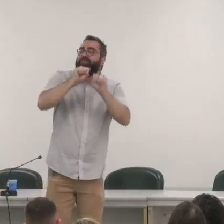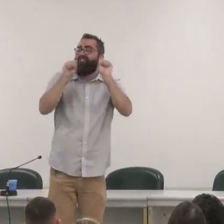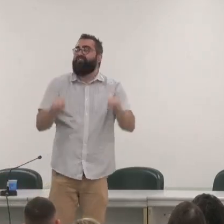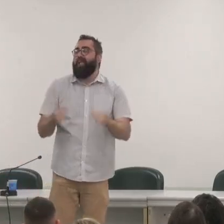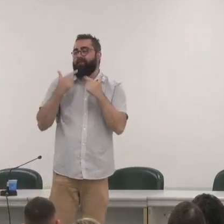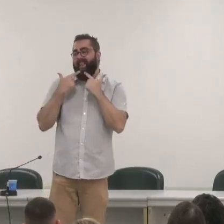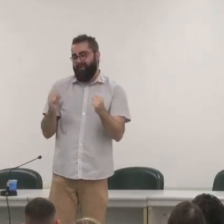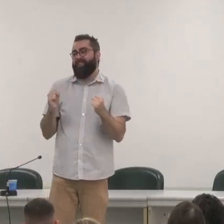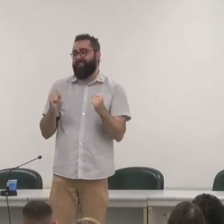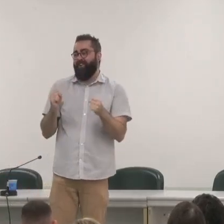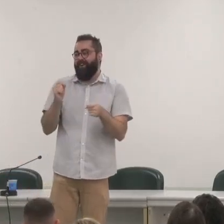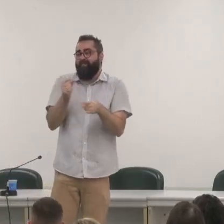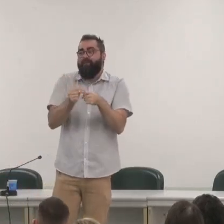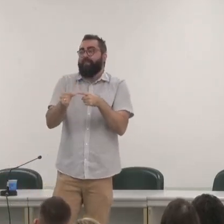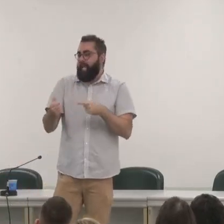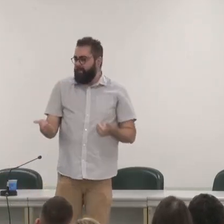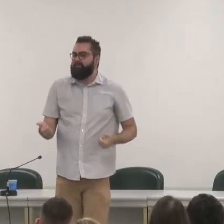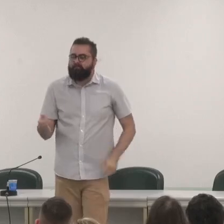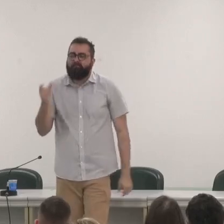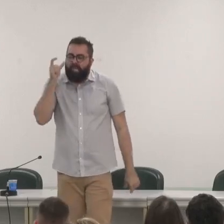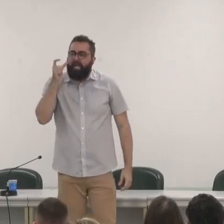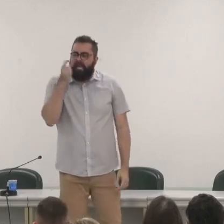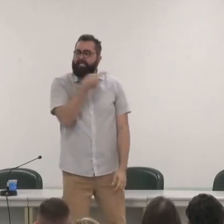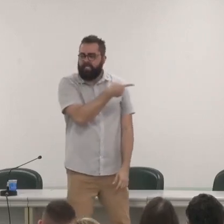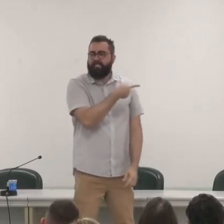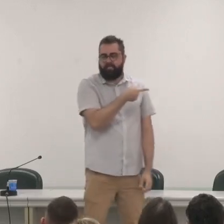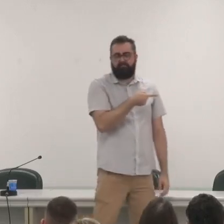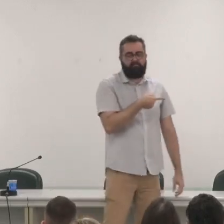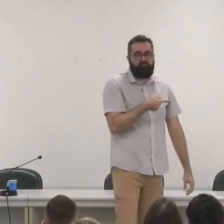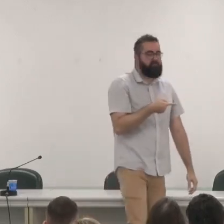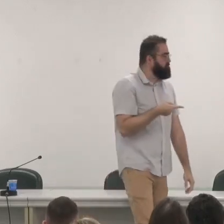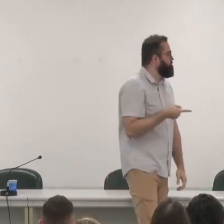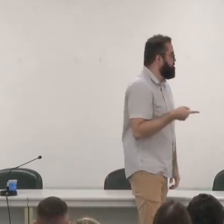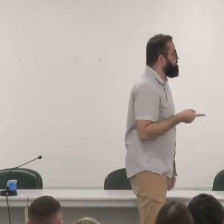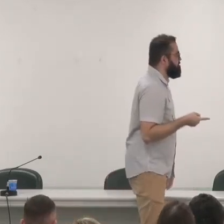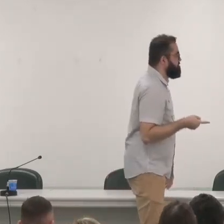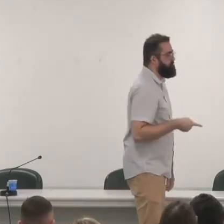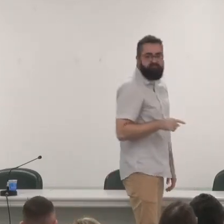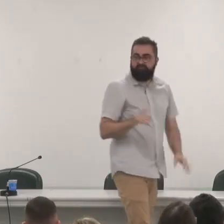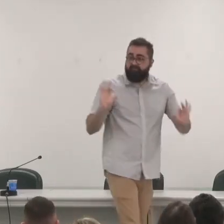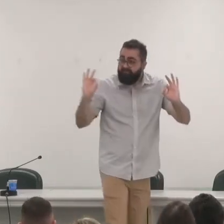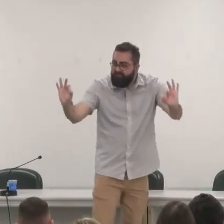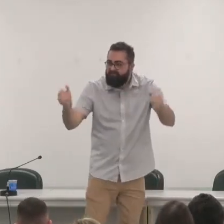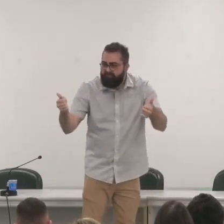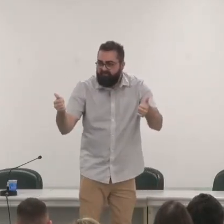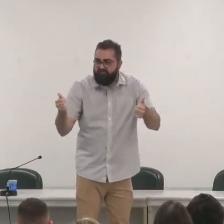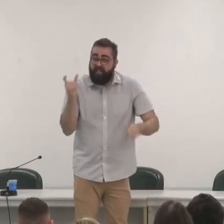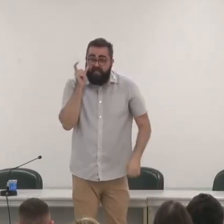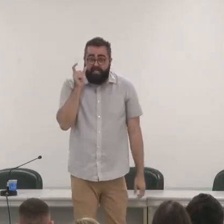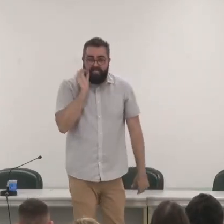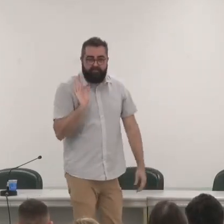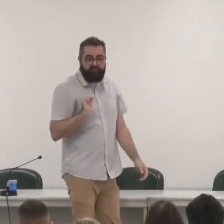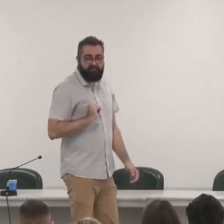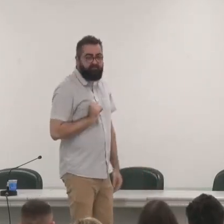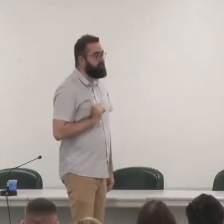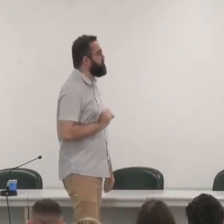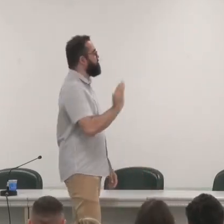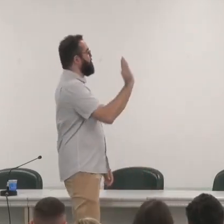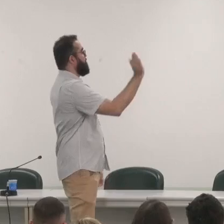essa iconicidade já faz parte do sistema linguístico, já faz parte da fonologia dessa língua. Tudo bem até aí? Acho isso um